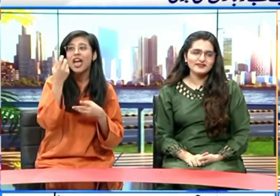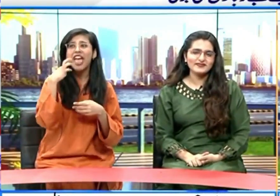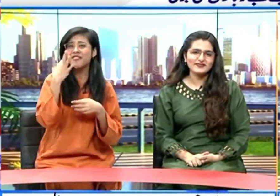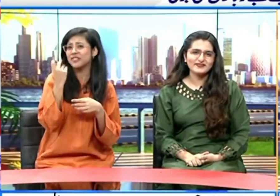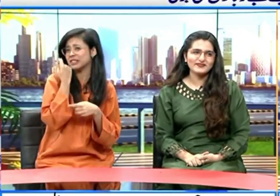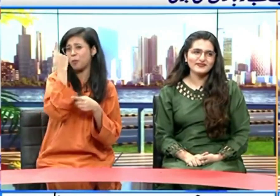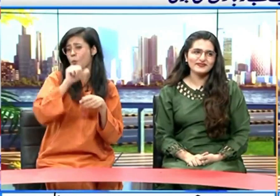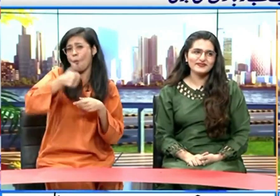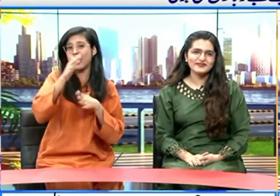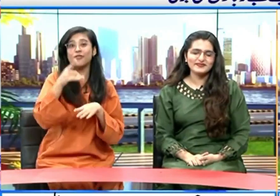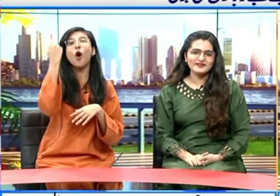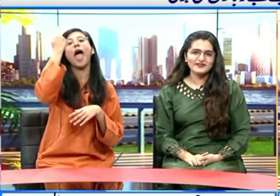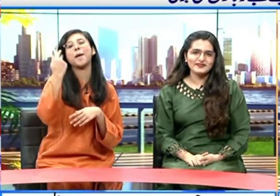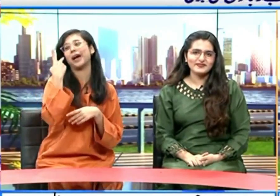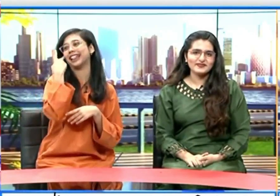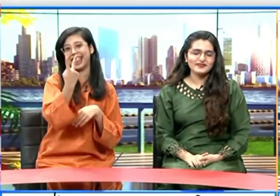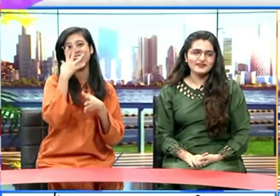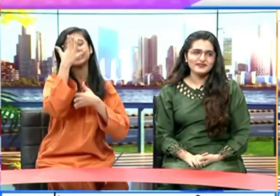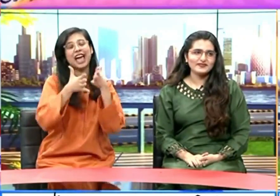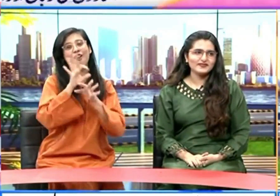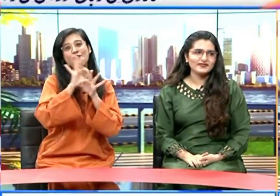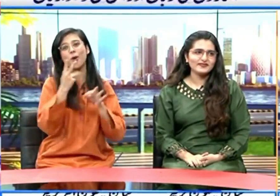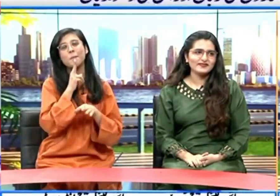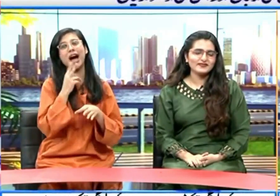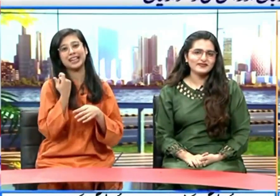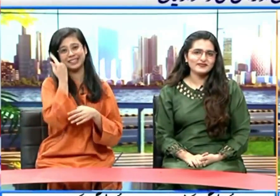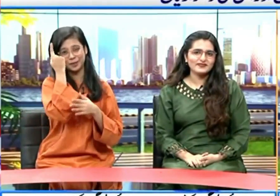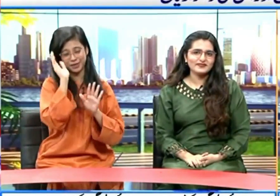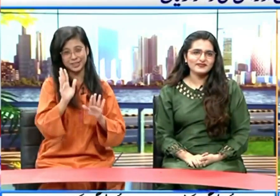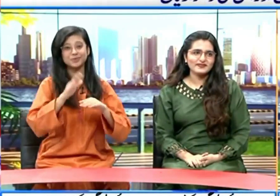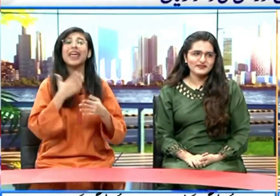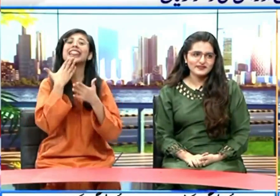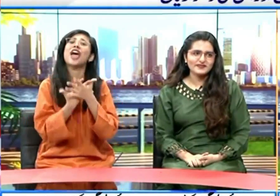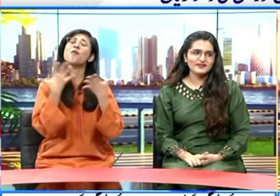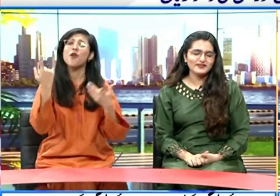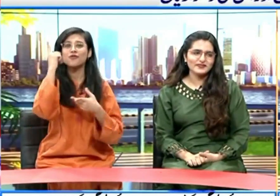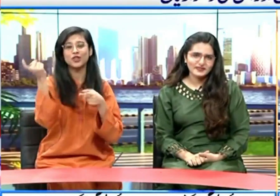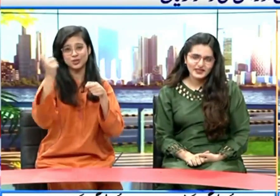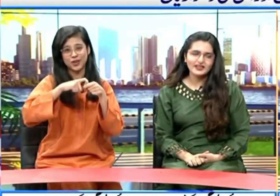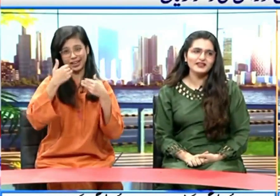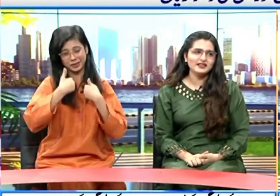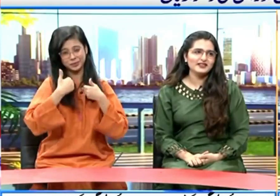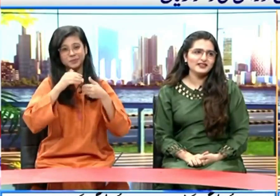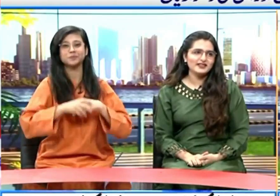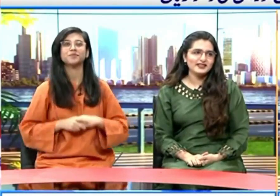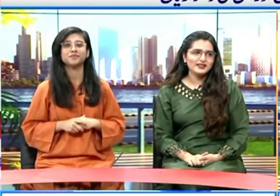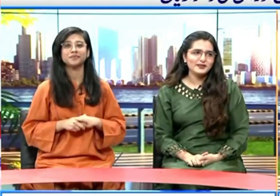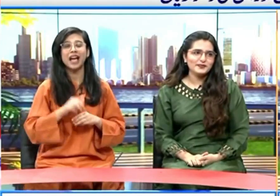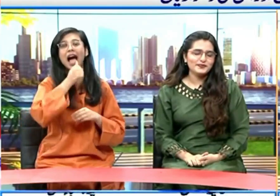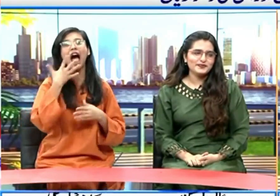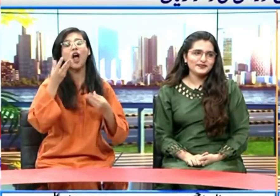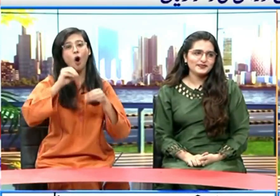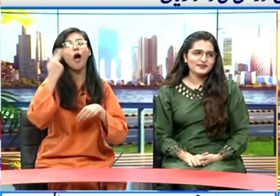سمجھ میں آئے تو وہ ظاہر ہے کہ ہبہ کو دیکھ کر وہ بخوبی اندازہ کر سکتے ہیں کہ گفتگو کیا ہو رہی ہے. تھینک یو سو مچ فار جوائننگ اس عالیہ